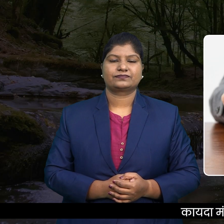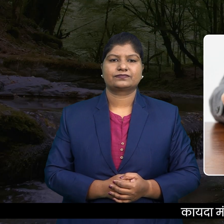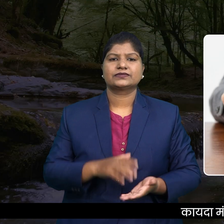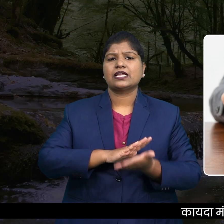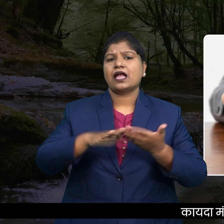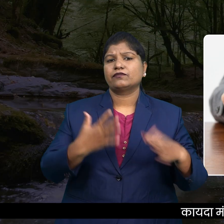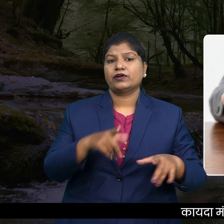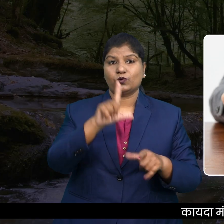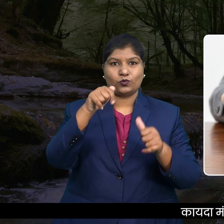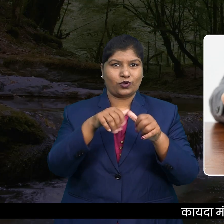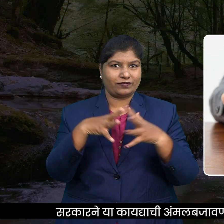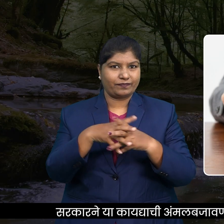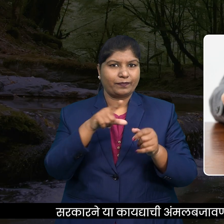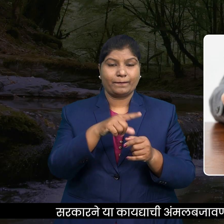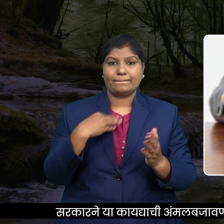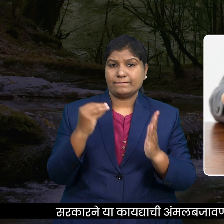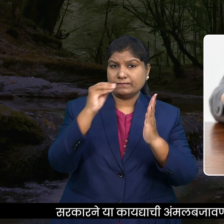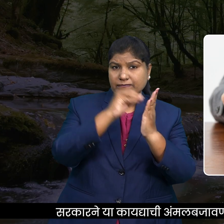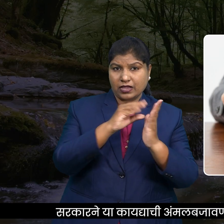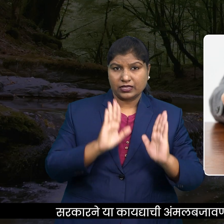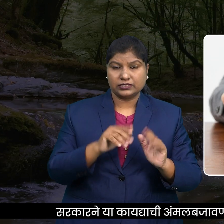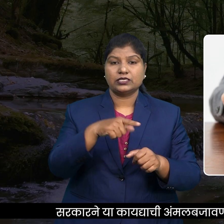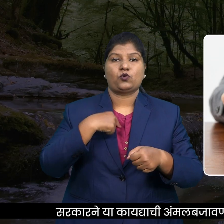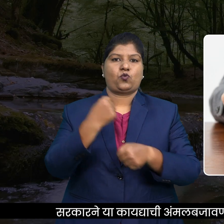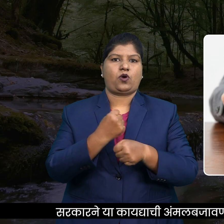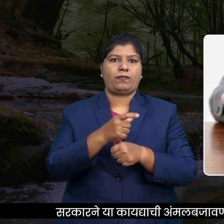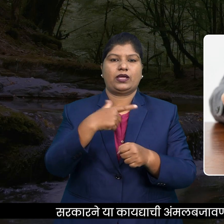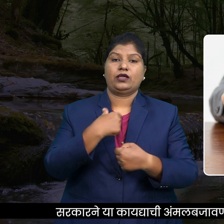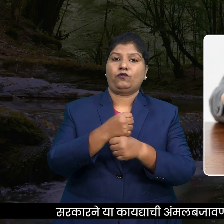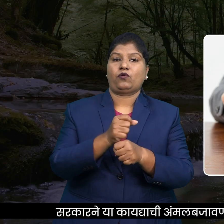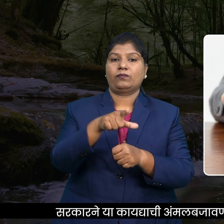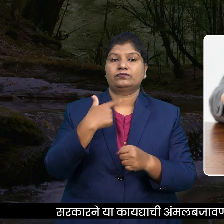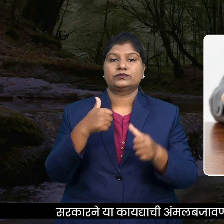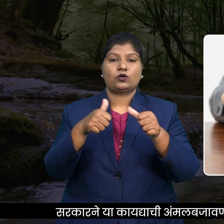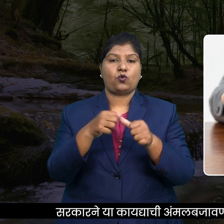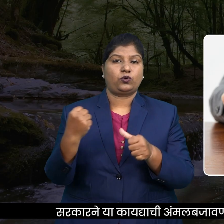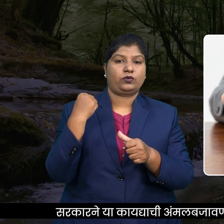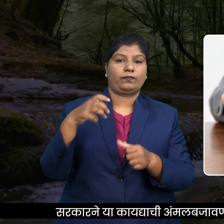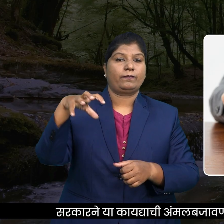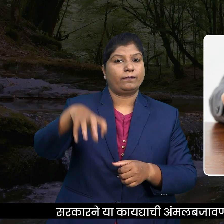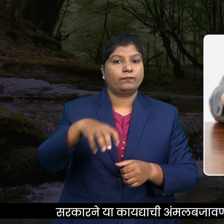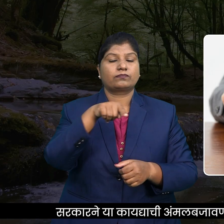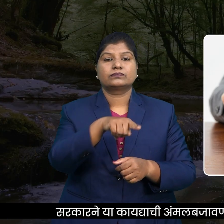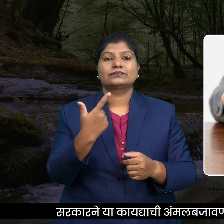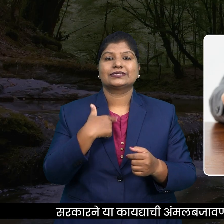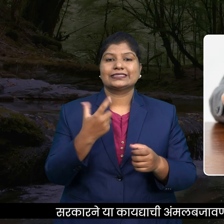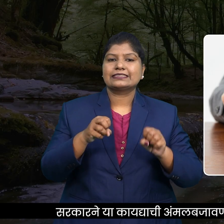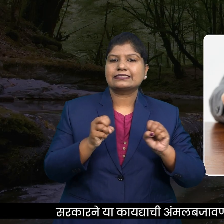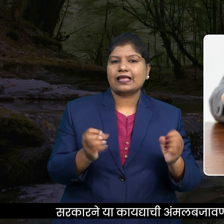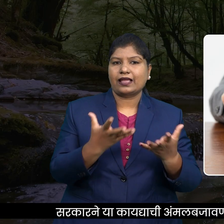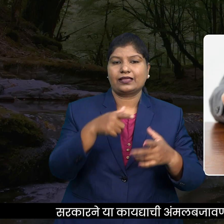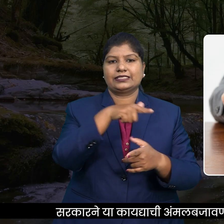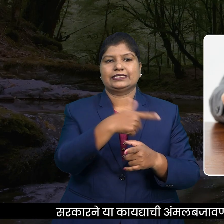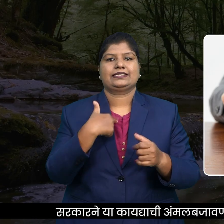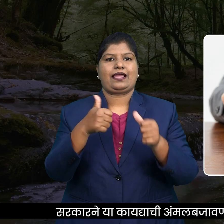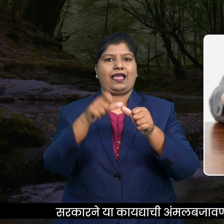कायदा मंजूर झाल्यानंतर सरकारने या कायद्याची अंमलबजावणी करण्यासाठी एक प्राधिकरण स्थापन